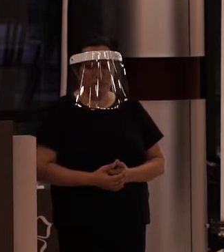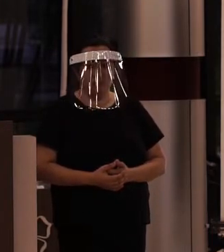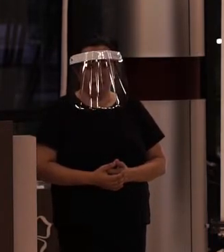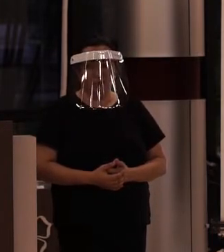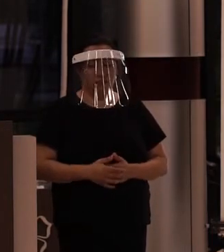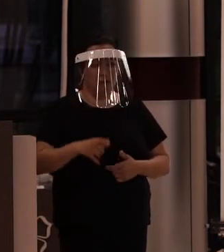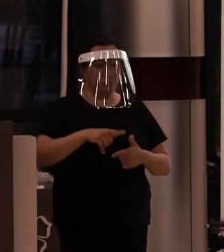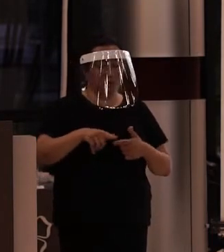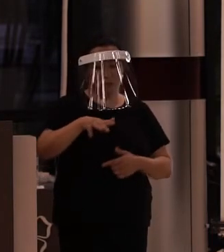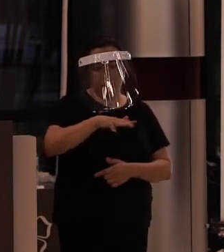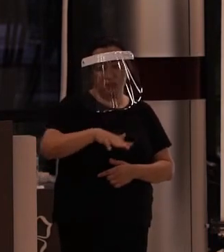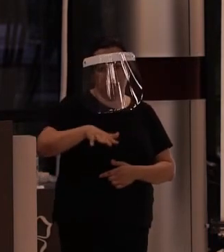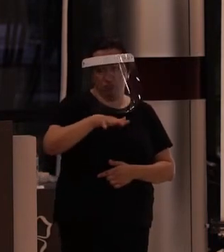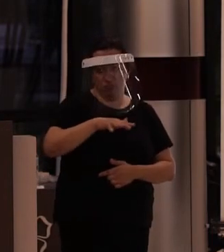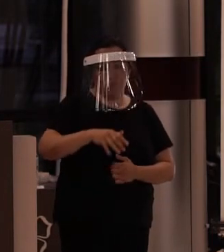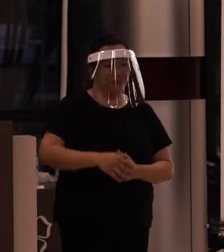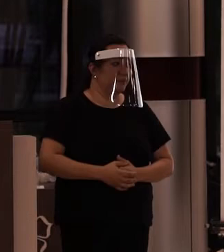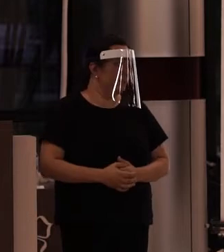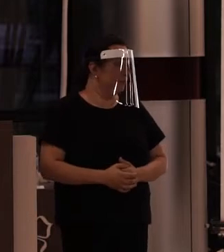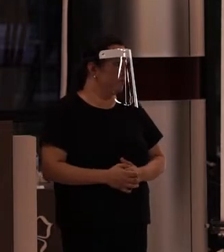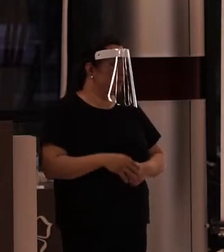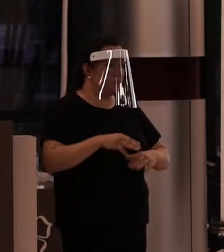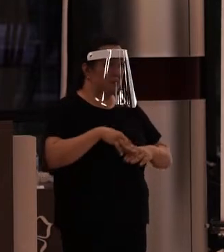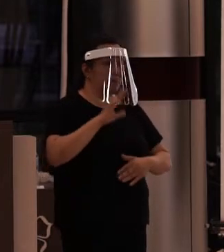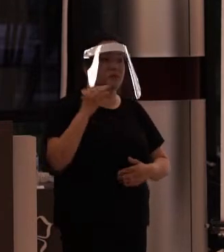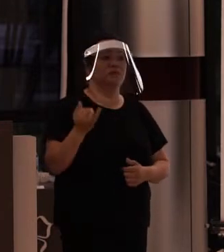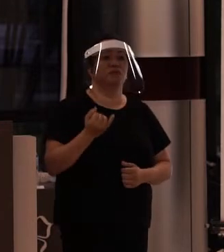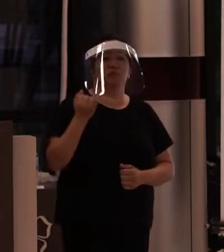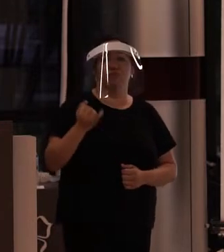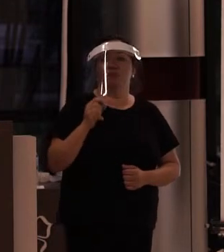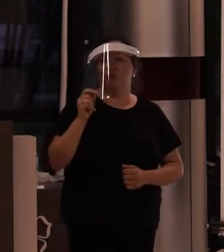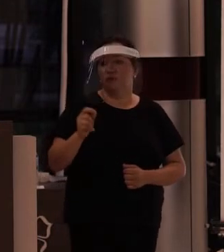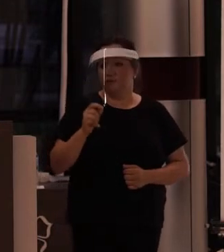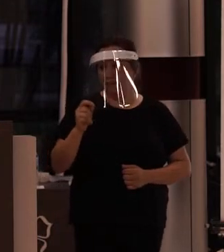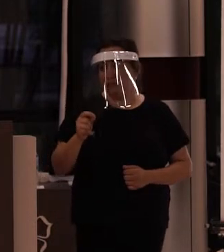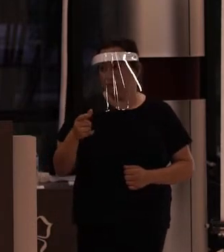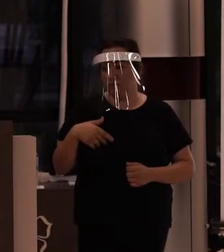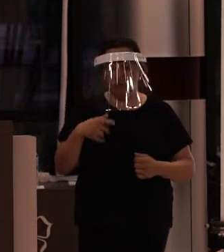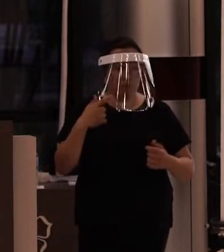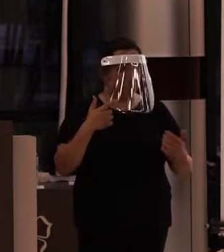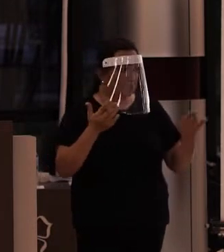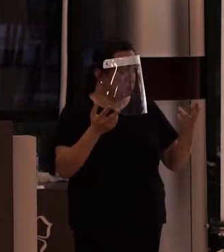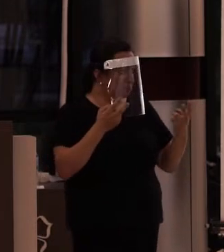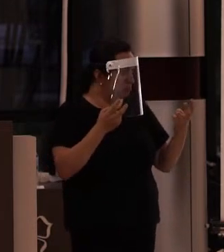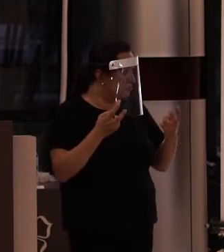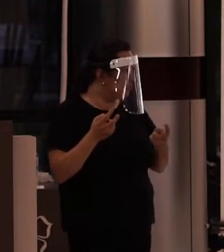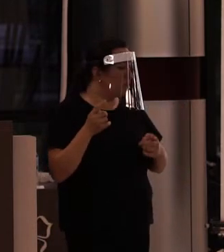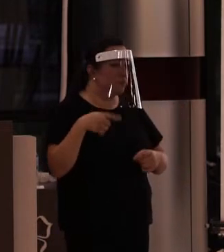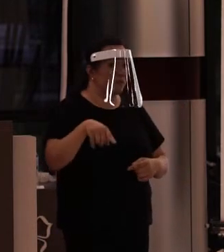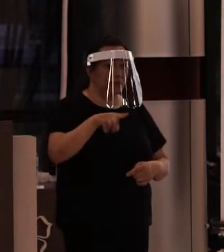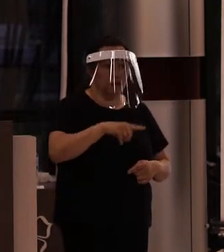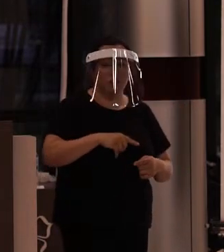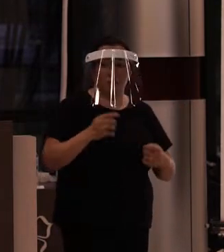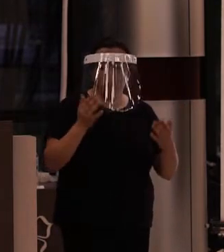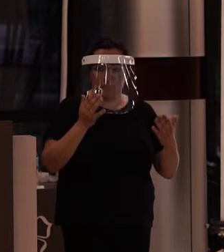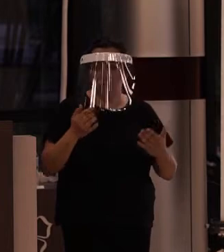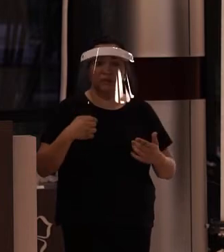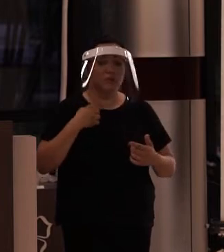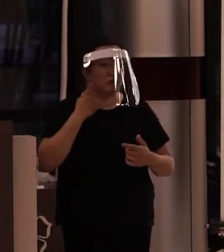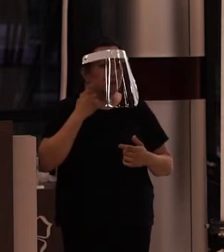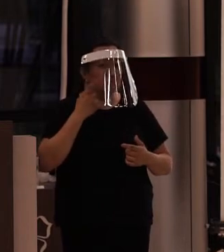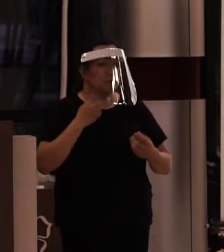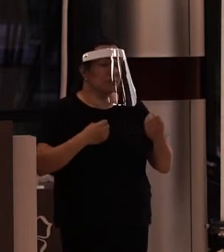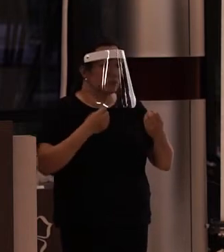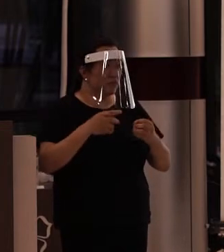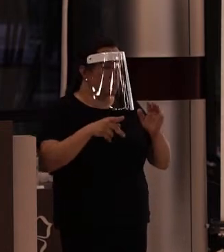baixa isolação. Mas o mais importante, quando o meu orientando estava mostrando, é que se vocês olharem o cabo de ligação